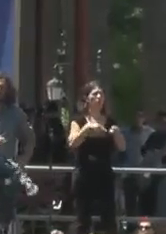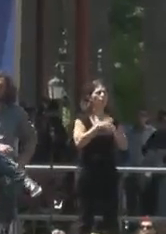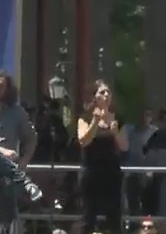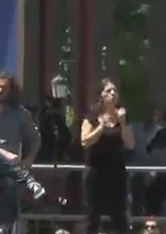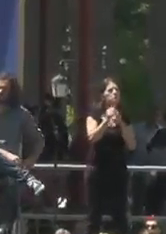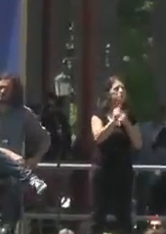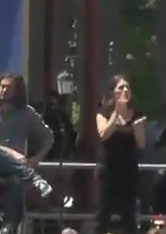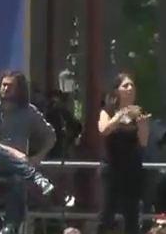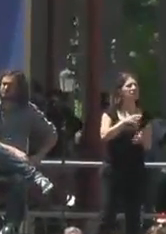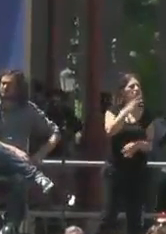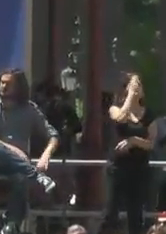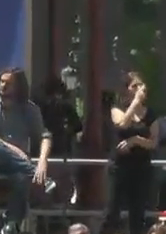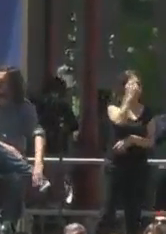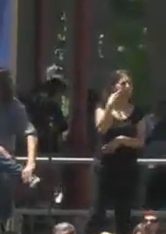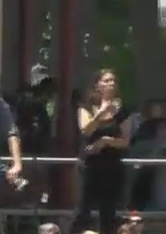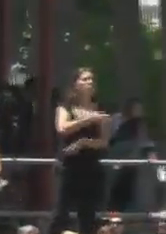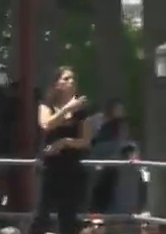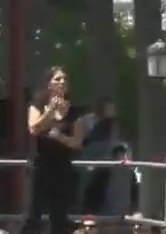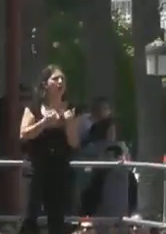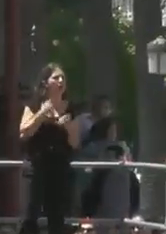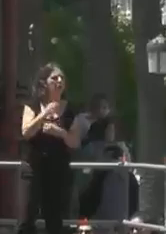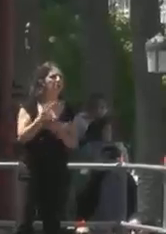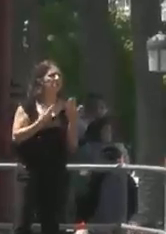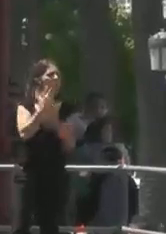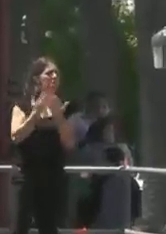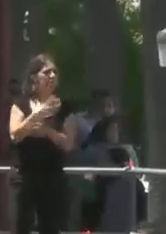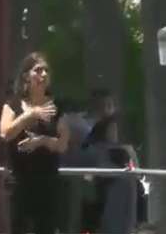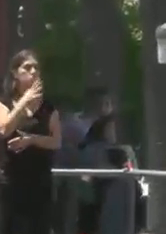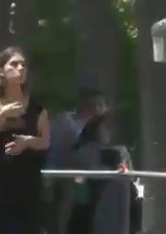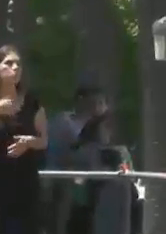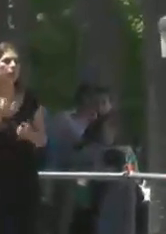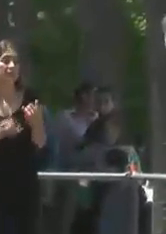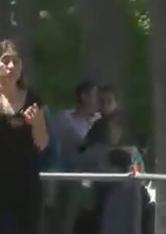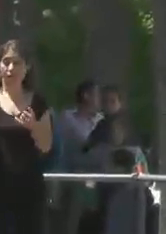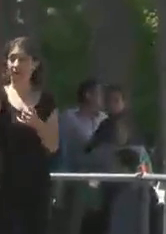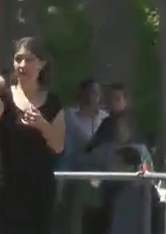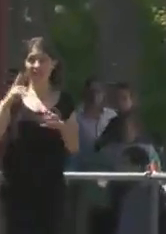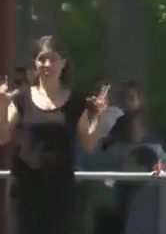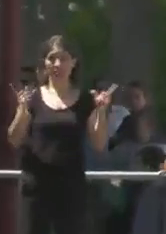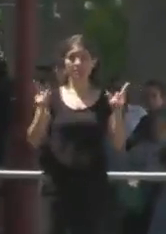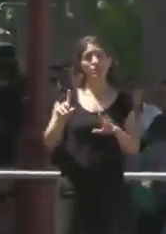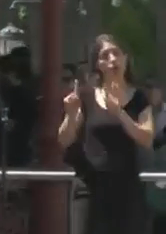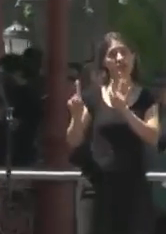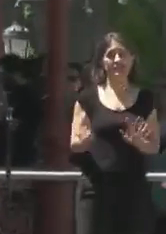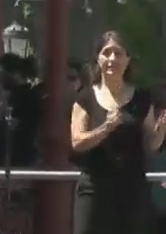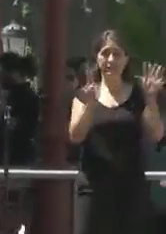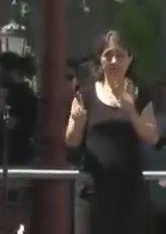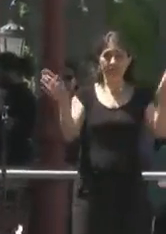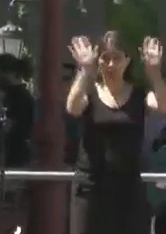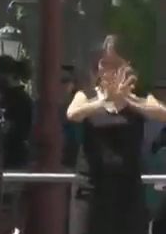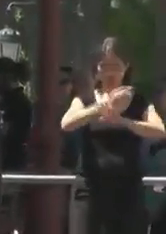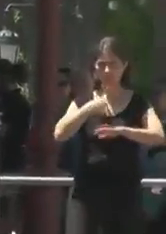suceder el próximo domingo, qué puede suceder dentro de 7 días. Ayer estuve en La Sexta Noche y tuvimos un